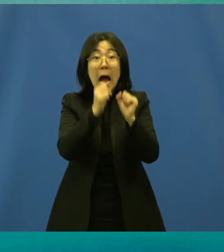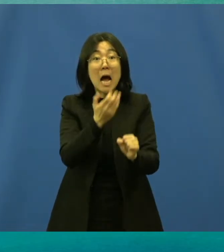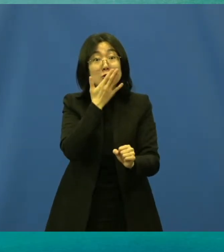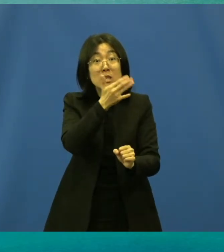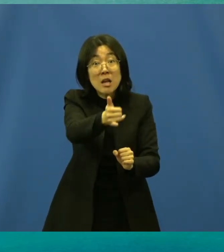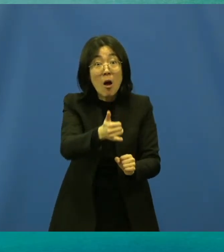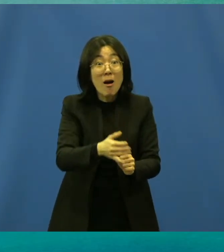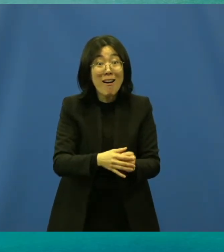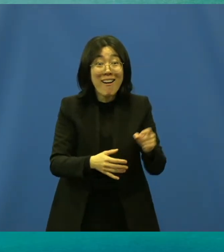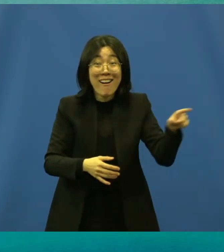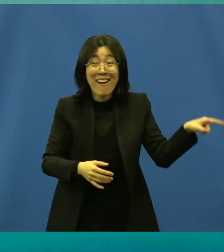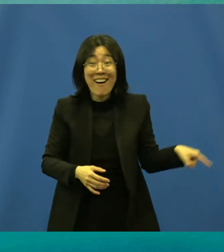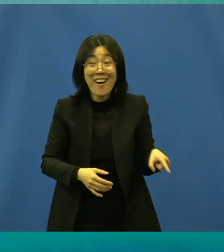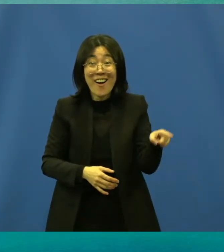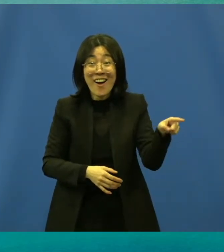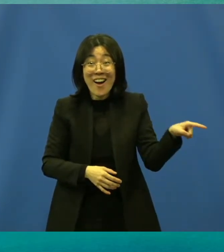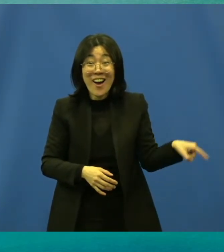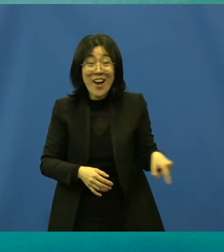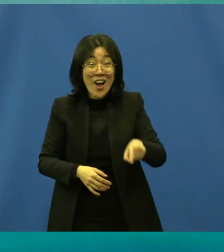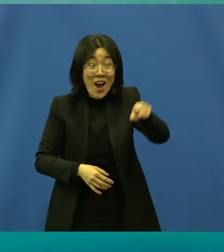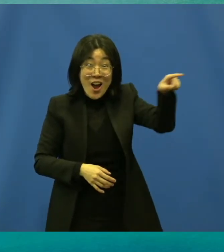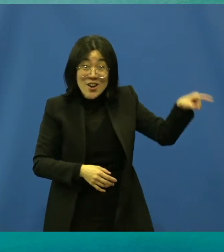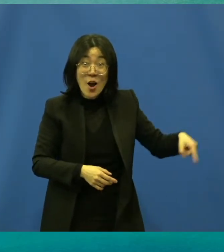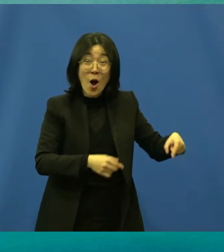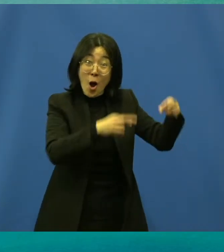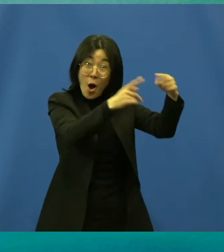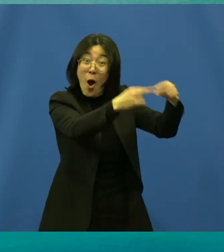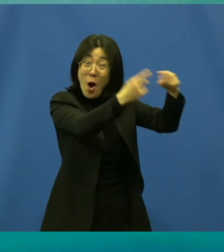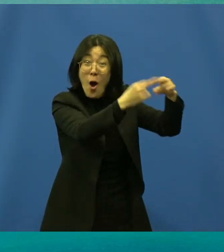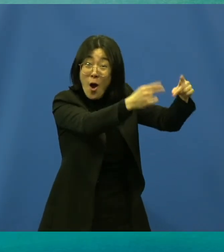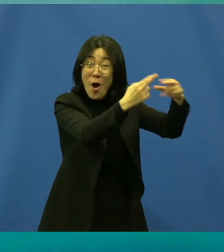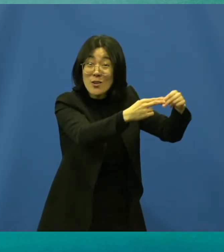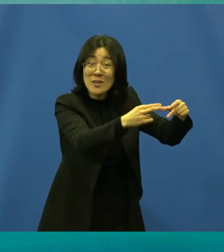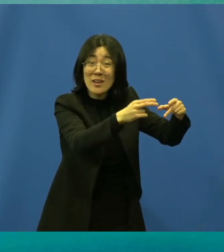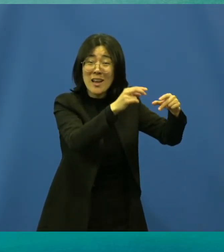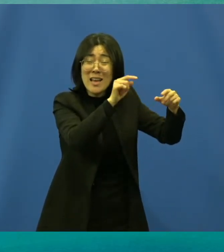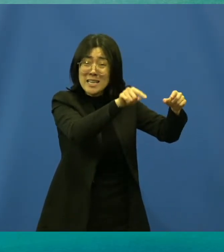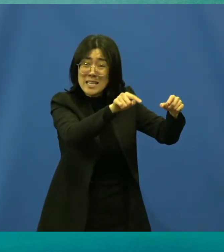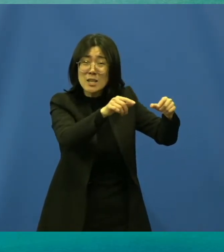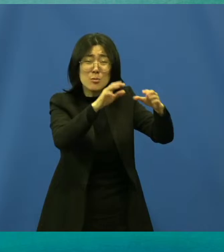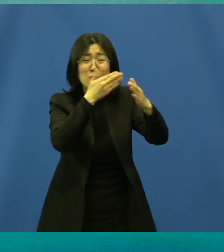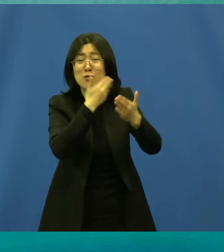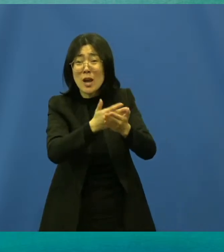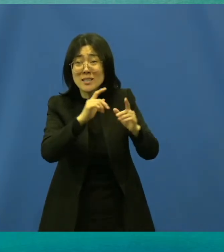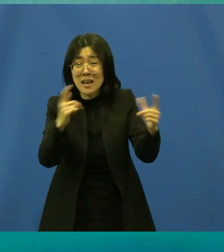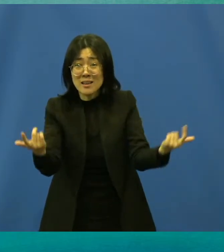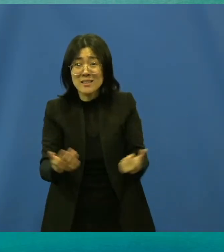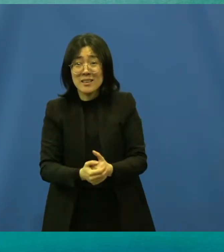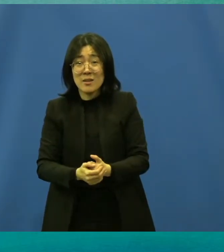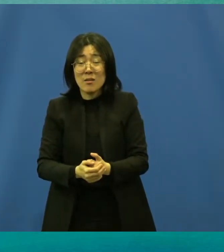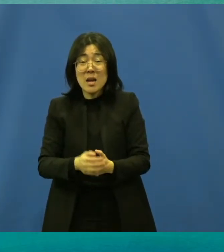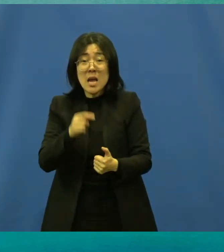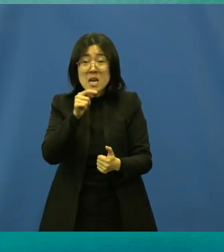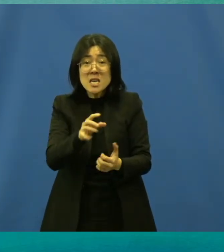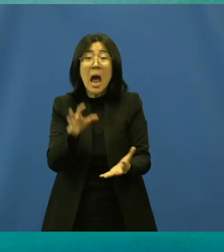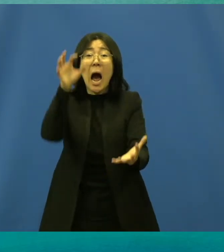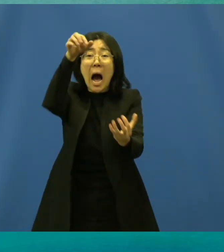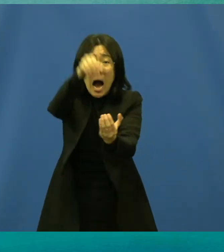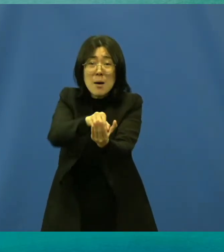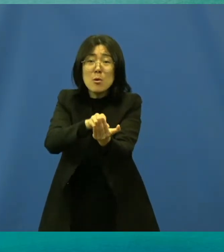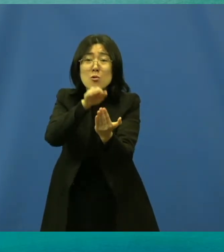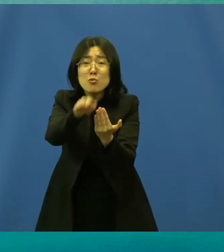성경에서 하나님을 증명하려고 하지 말고 하나님 말씀 그대로 믿고 행동하려고 해보세요. 훨씬 빨리 하나님을 알 수가